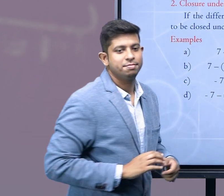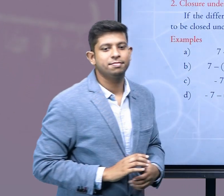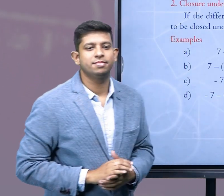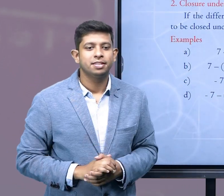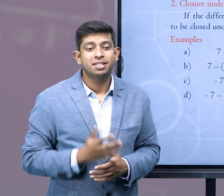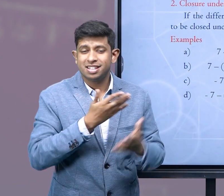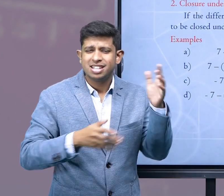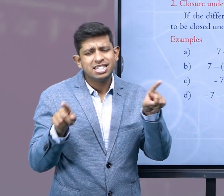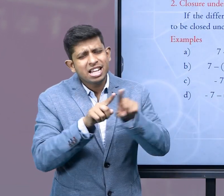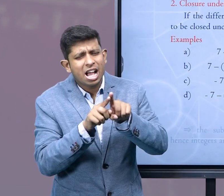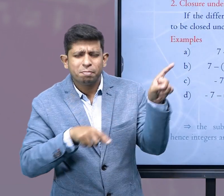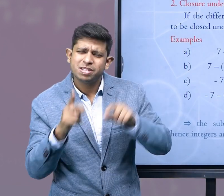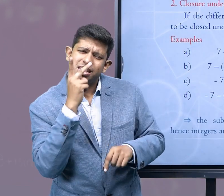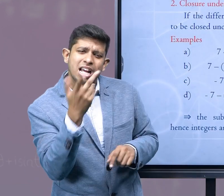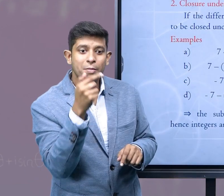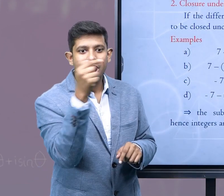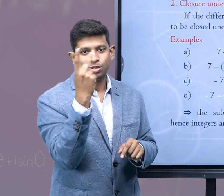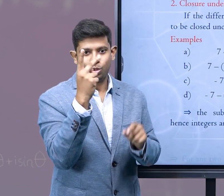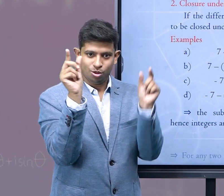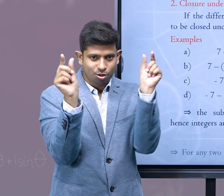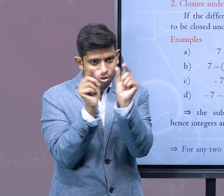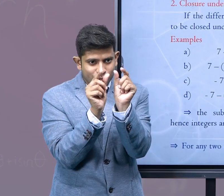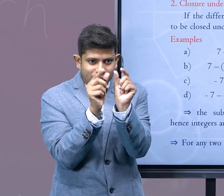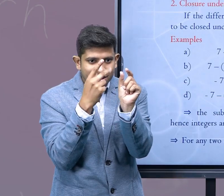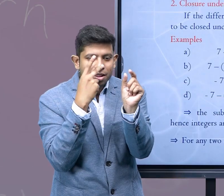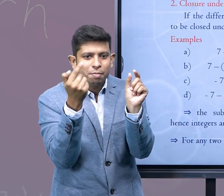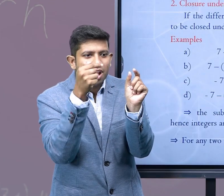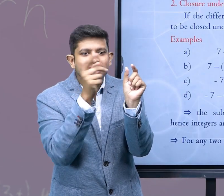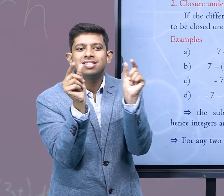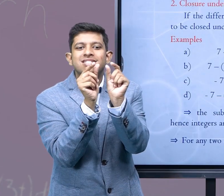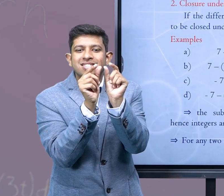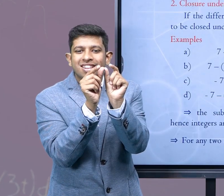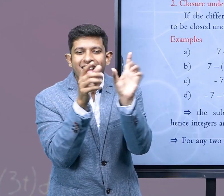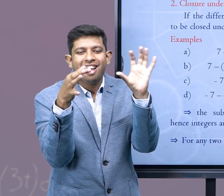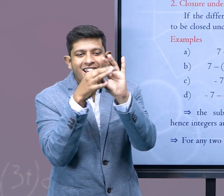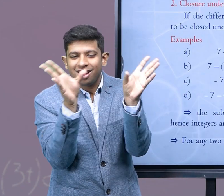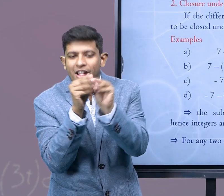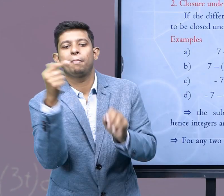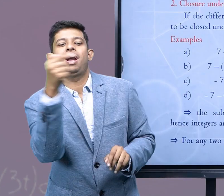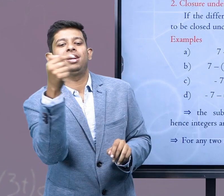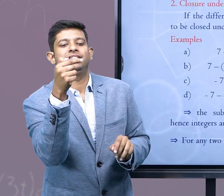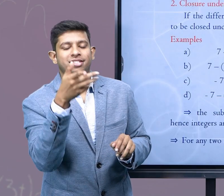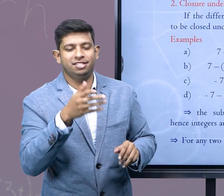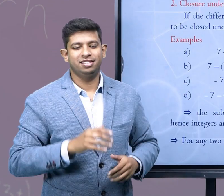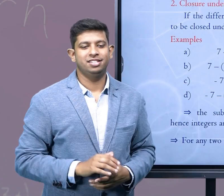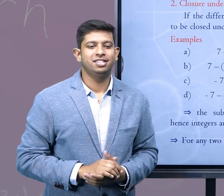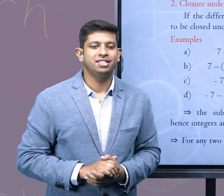जैसे कि आप देख सकते हैं कि 2 पूर्णांकों का व्यवकलन हमेशा एक पूर्णांक होगा, इसलिए पूर्णांक व्यवकलन